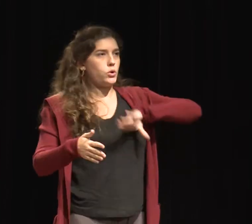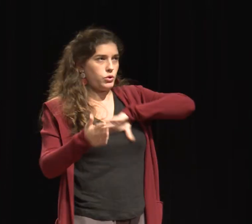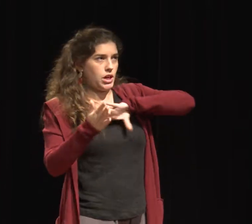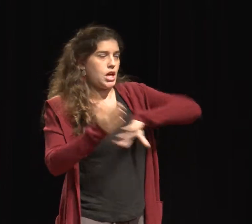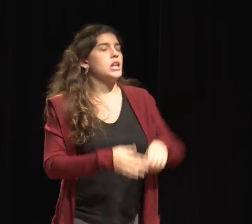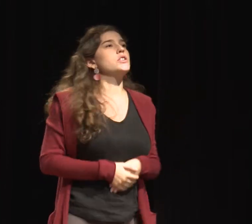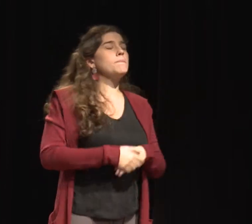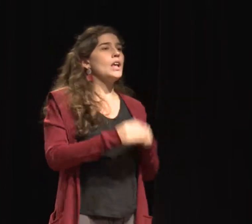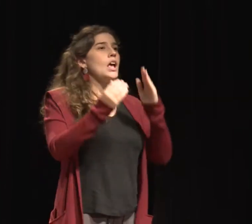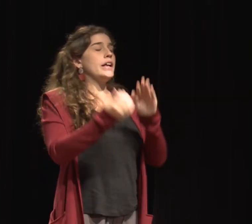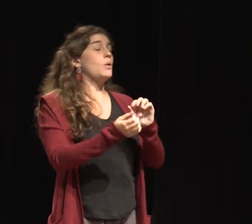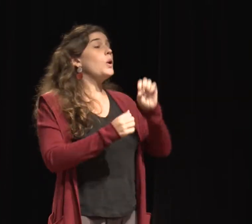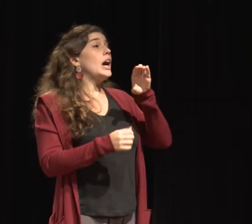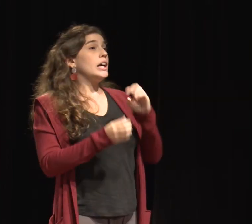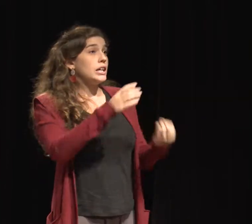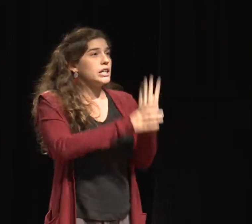comecei a traduzir textos em português.